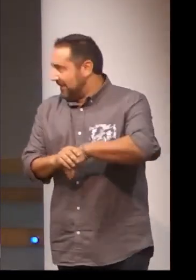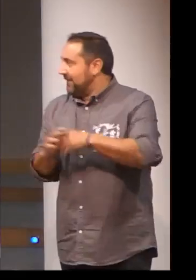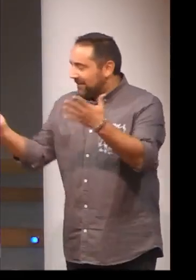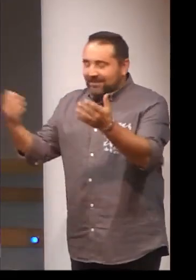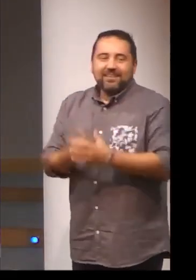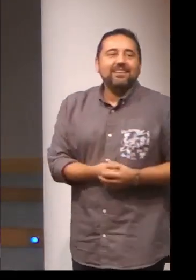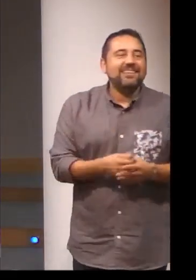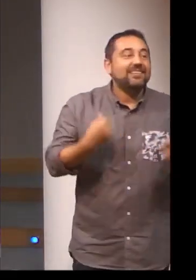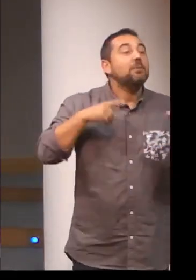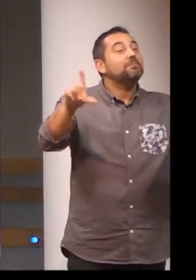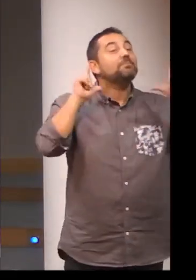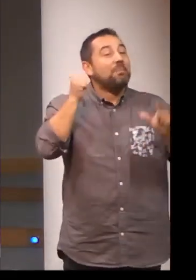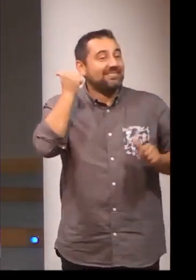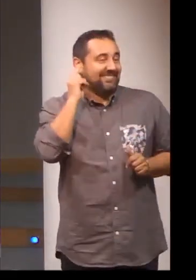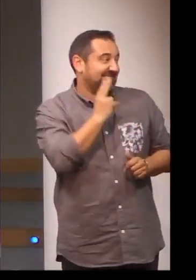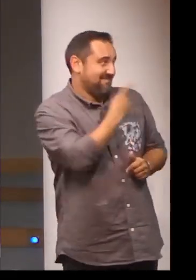Queda mejor en pantalla que yo.